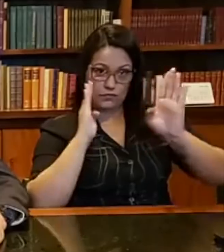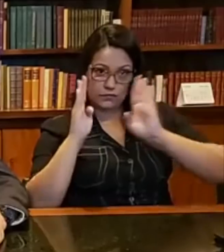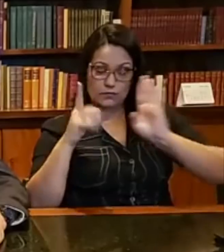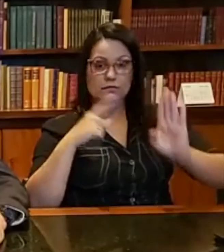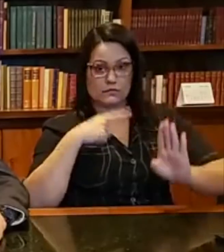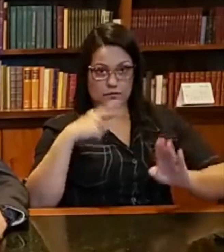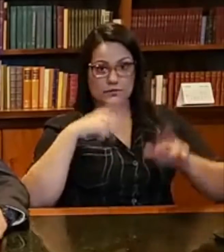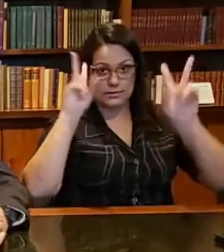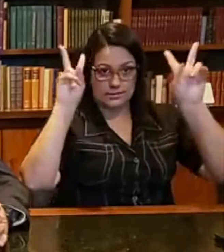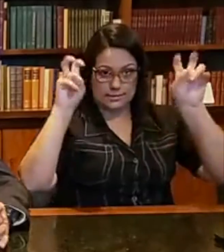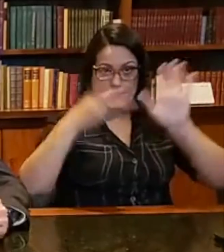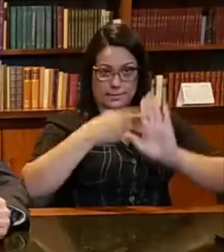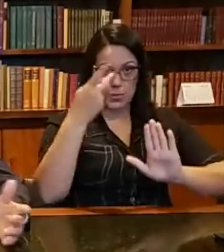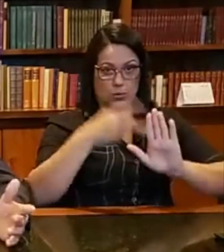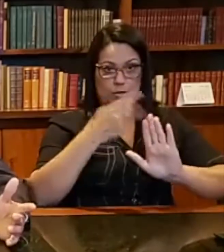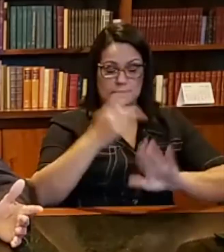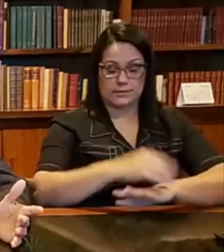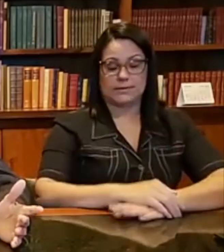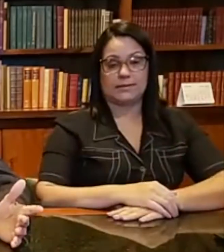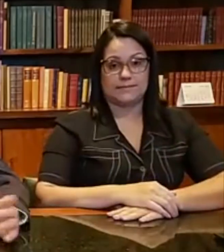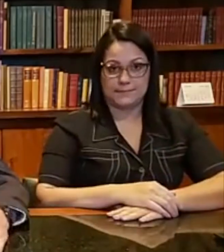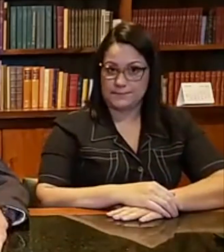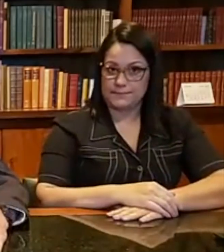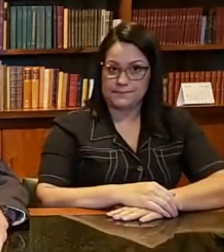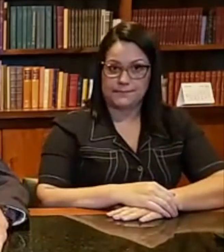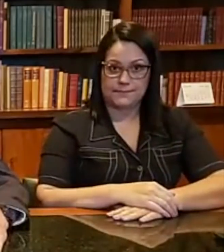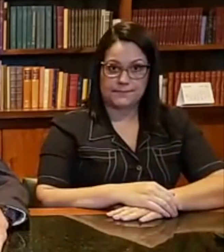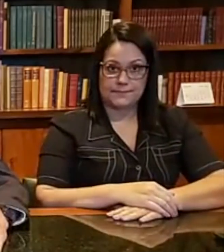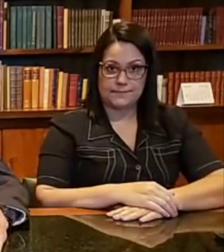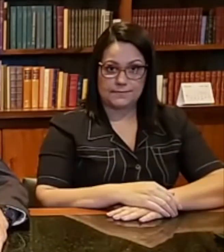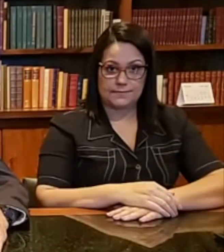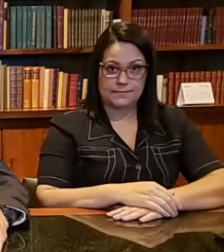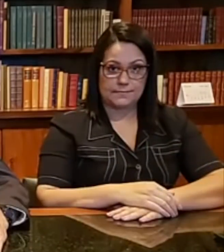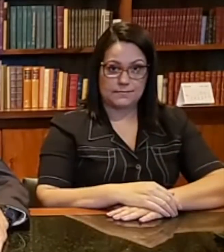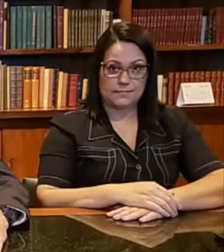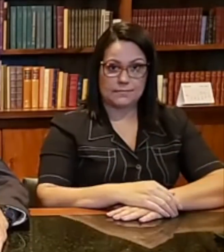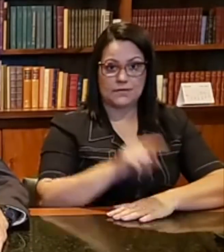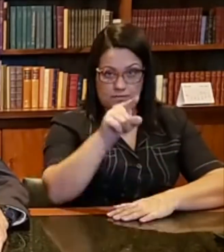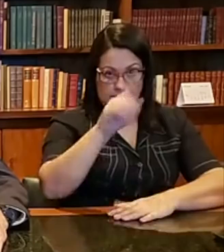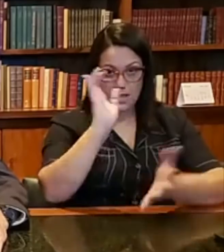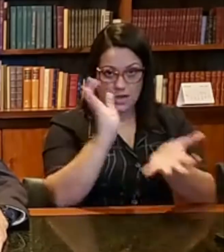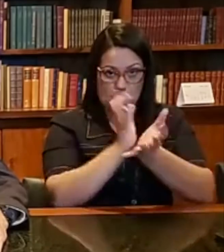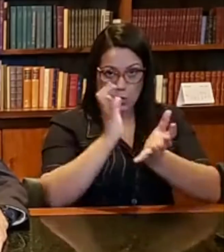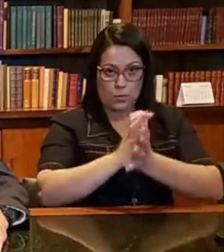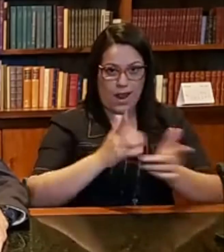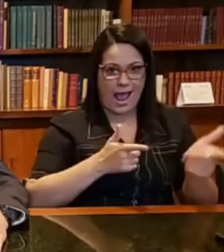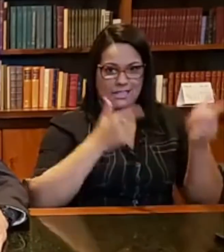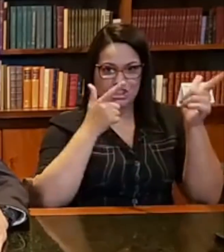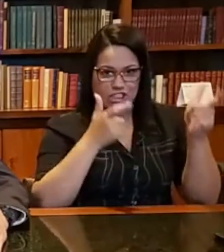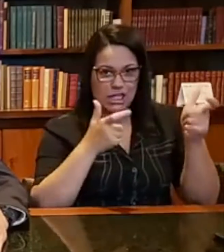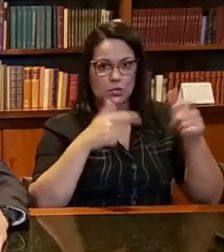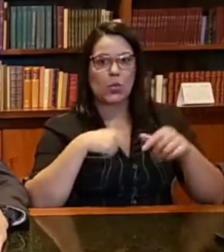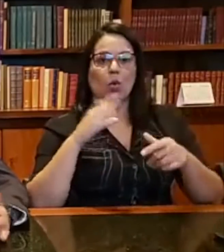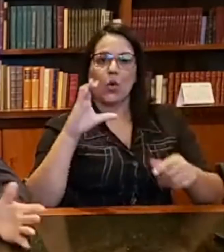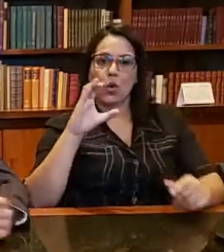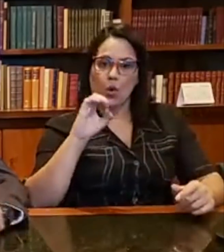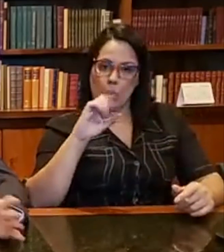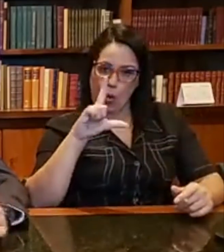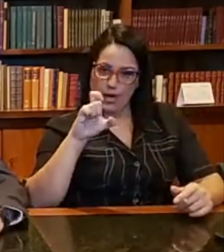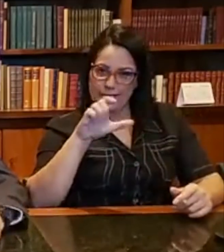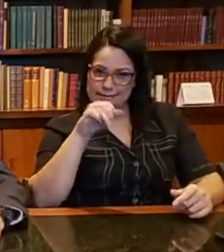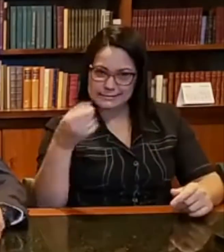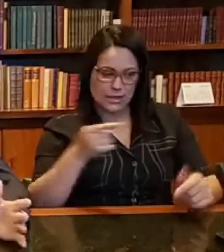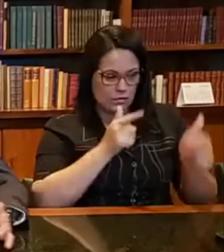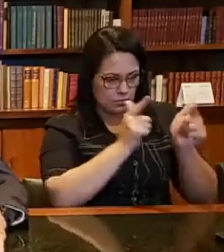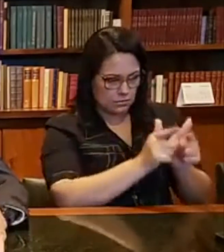lá. E para quem é atirador, para quem é colecionador, bem como quem não é